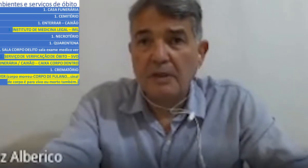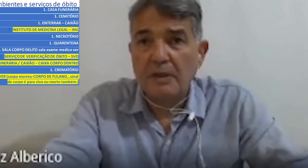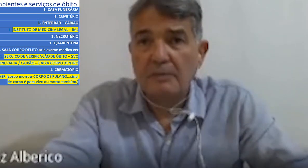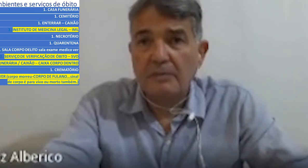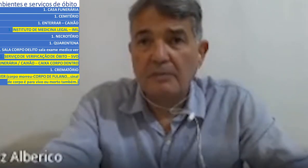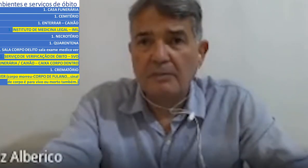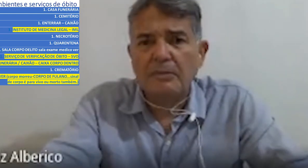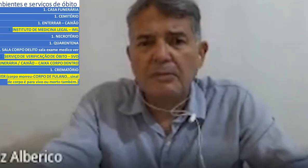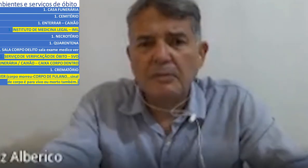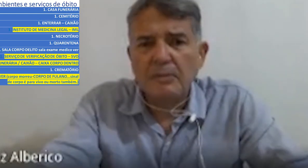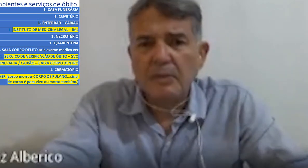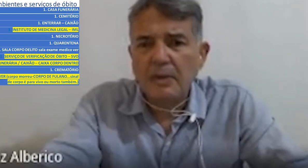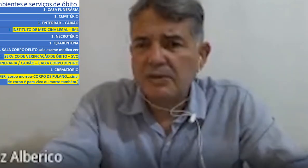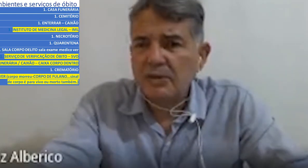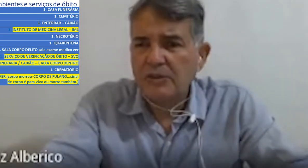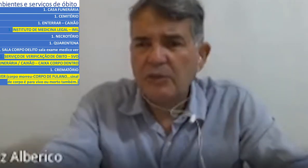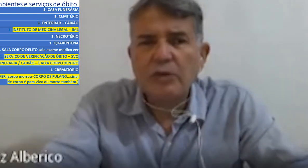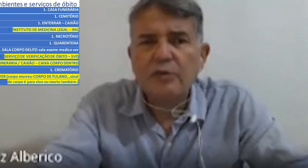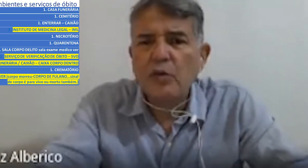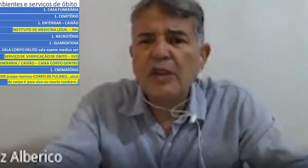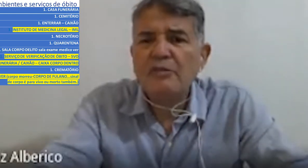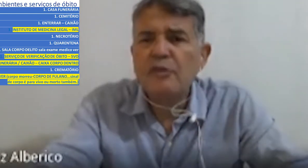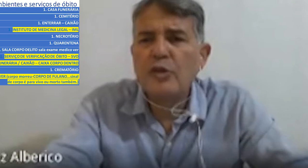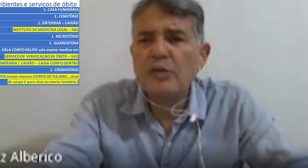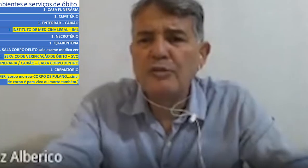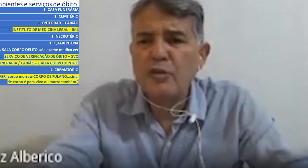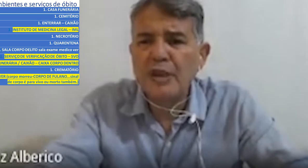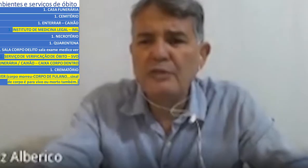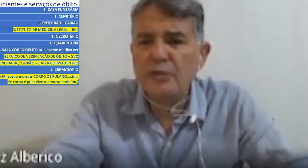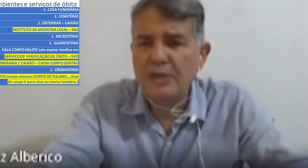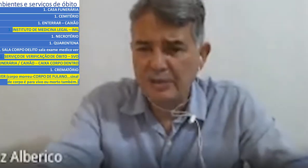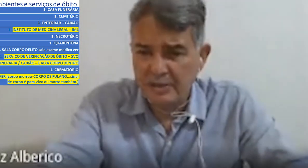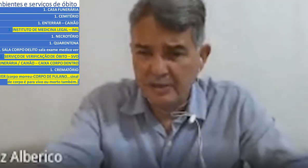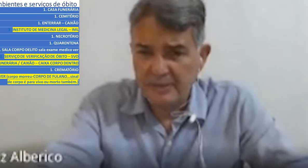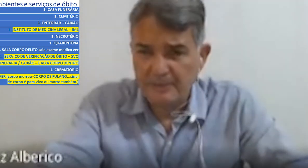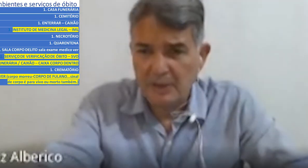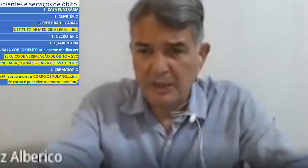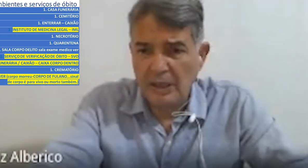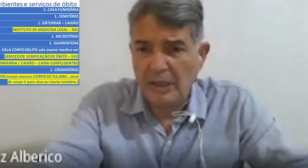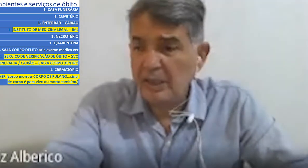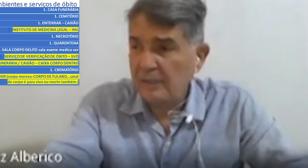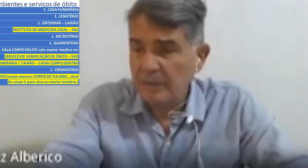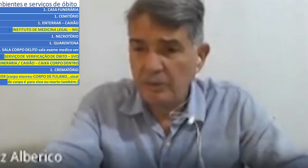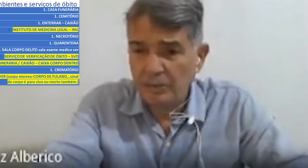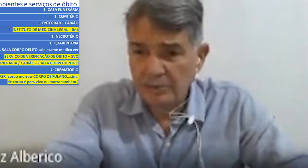E a senhora chegou, o que foi? Quem foi? O que foi? Quem foi? Aí ele pegou a mão